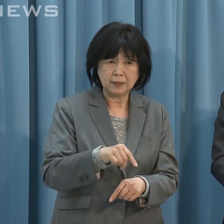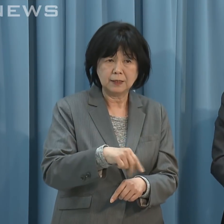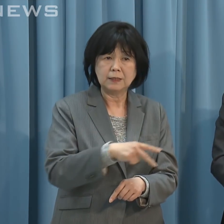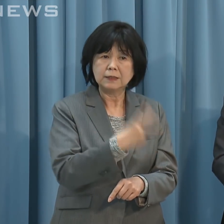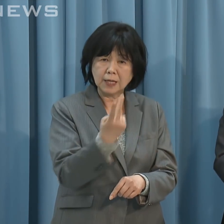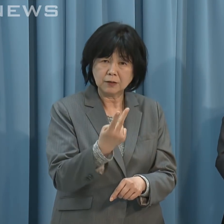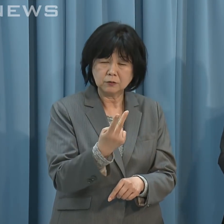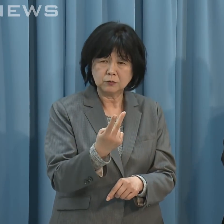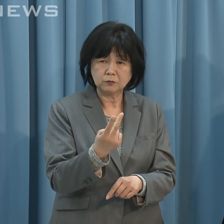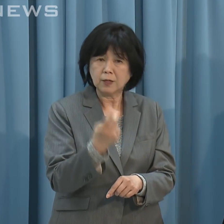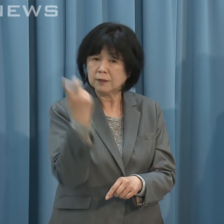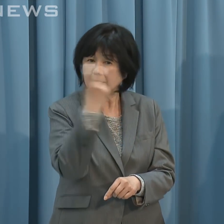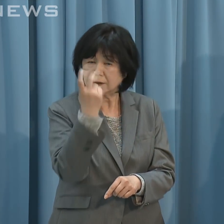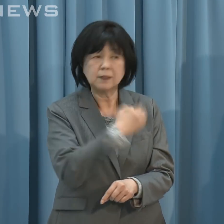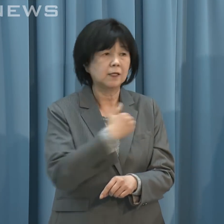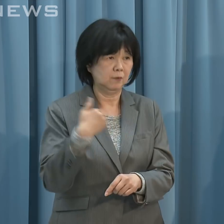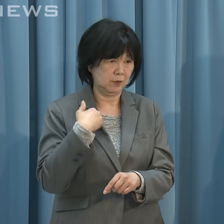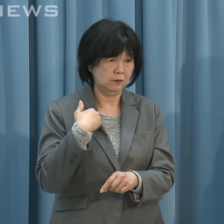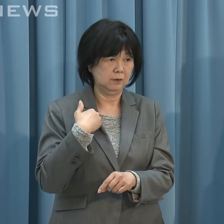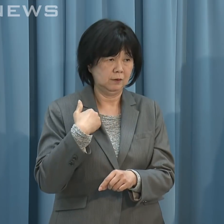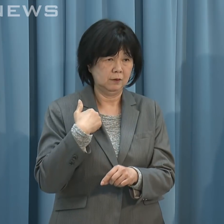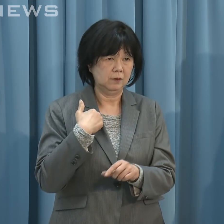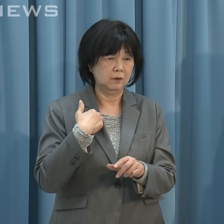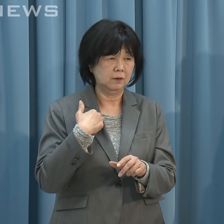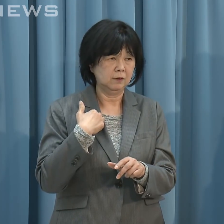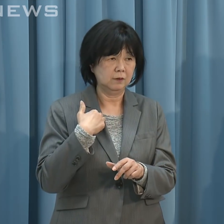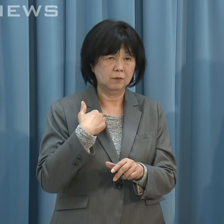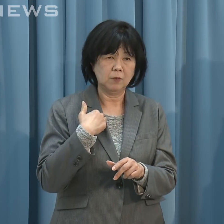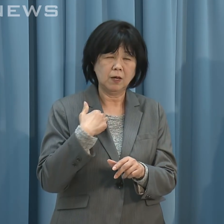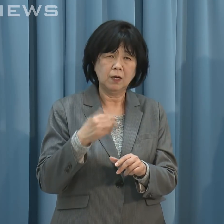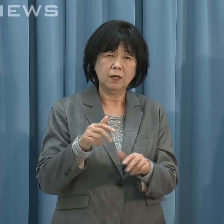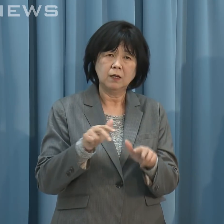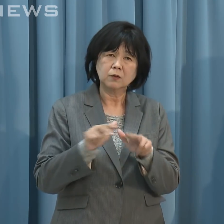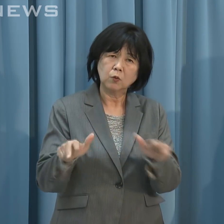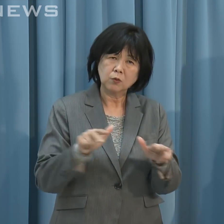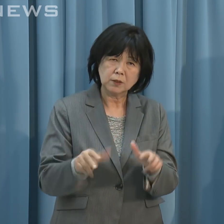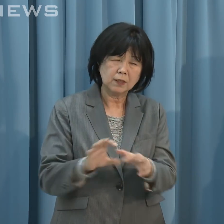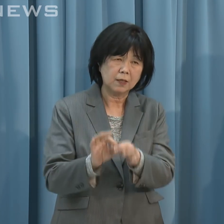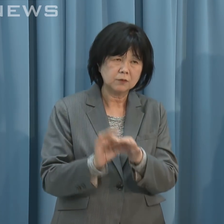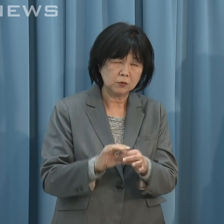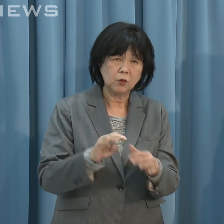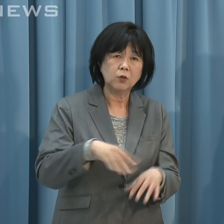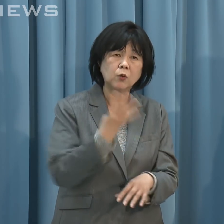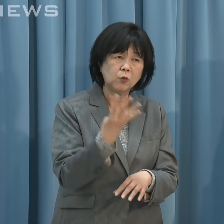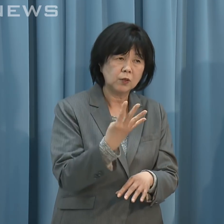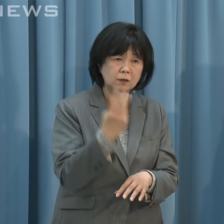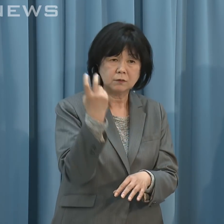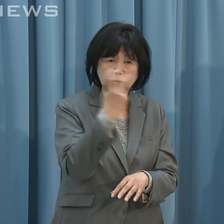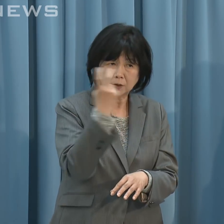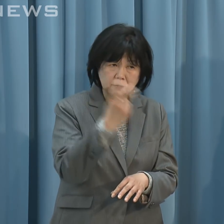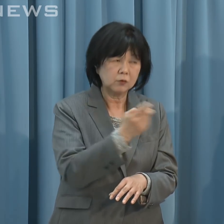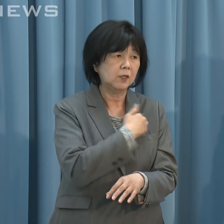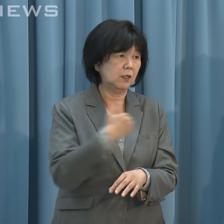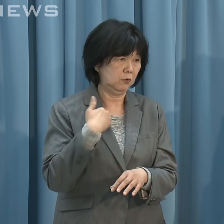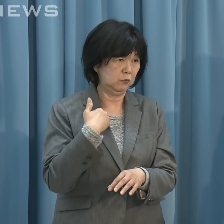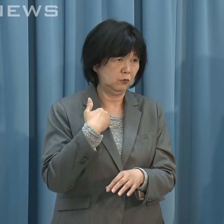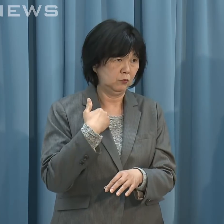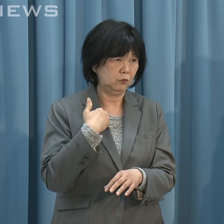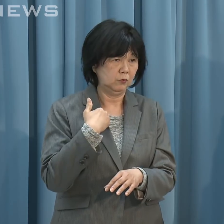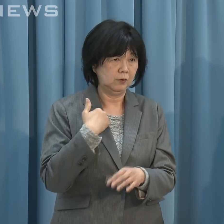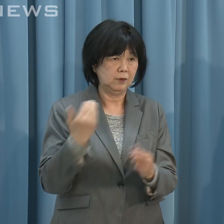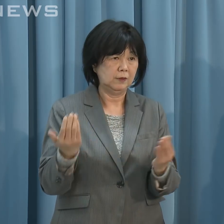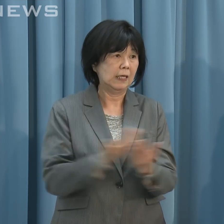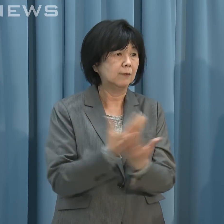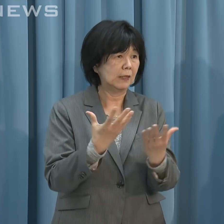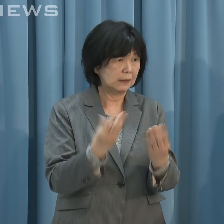設でできると。で、陽性例数を入れると400件を超える今検査体制が可能となっております。で、先